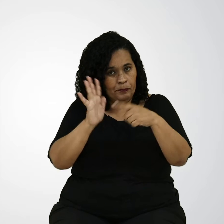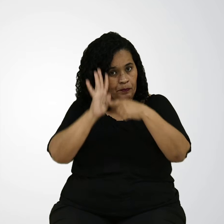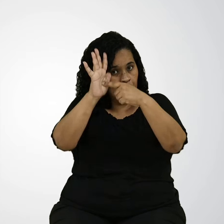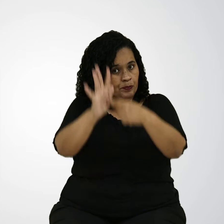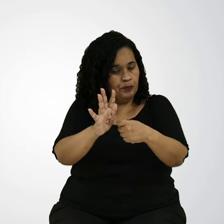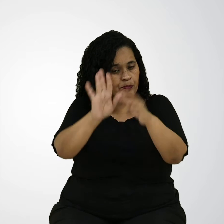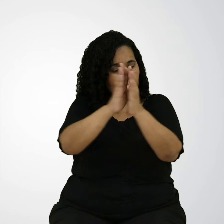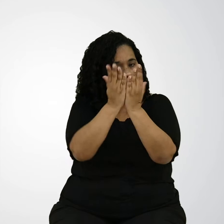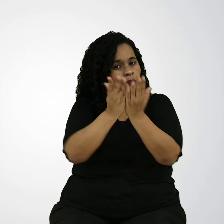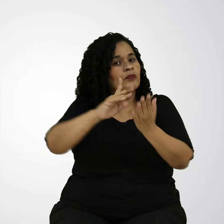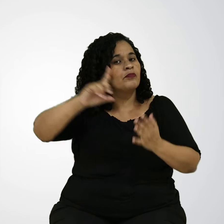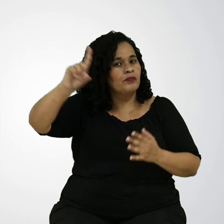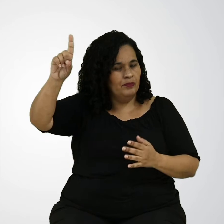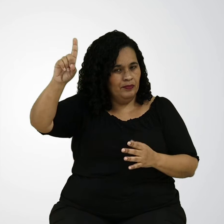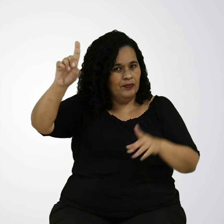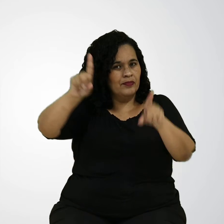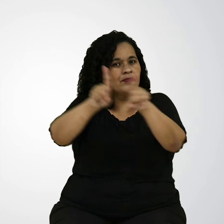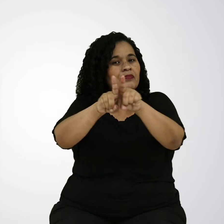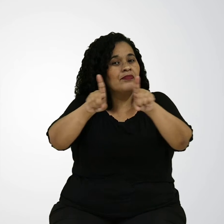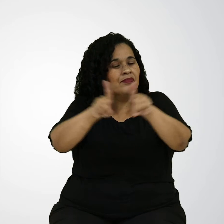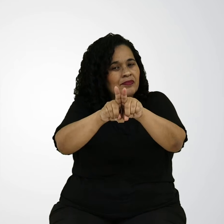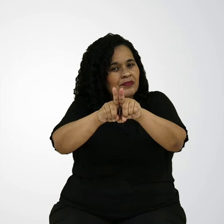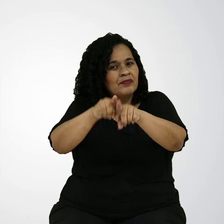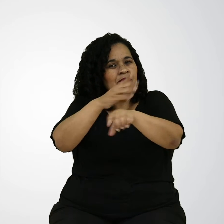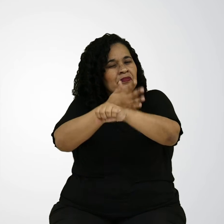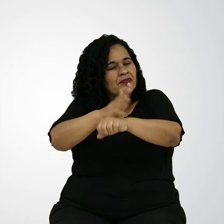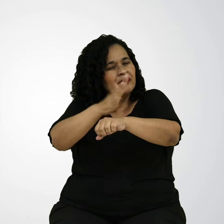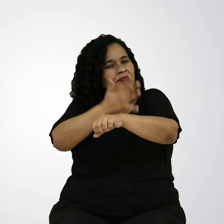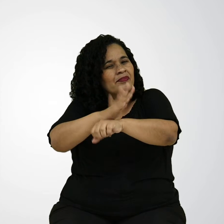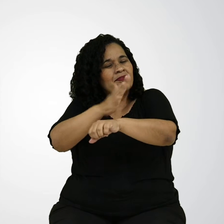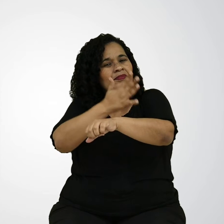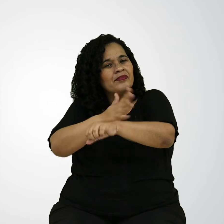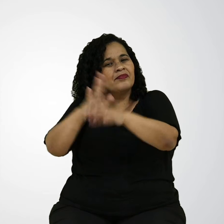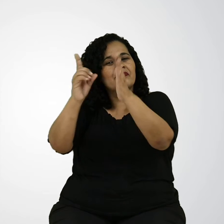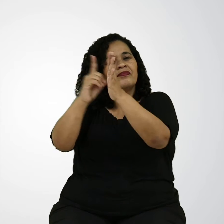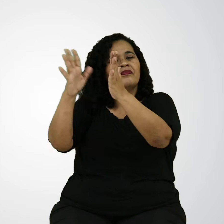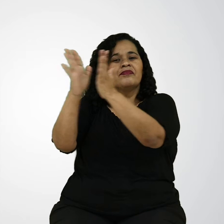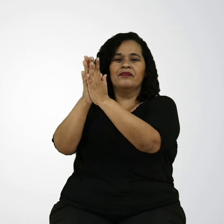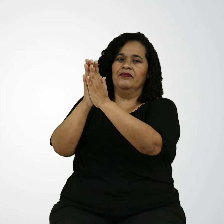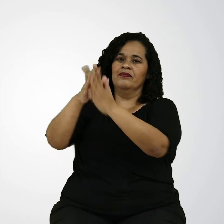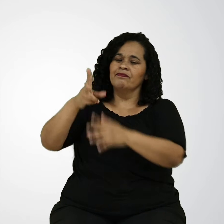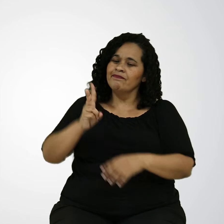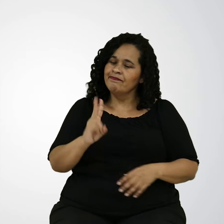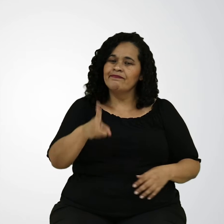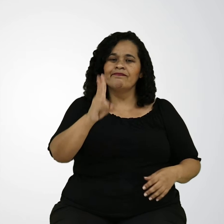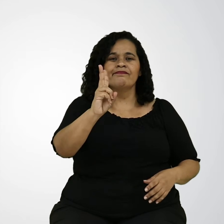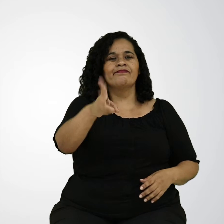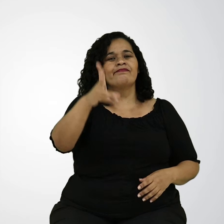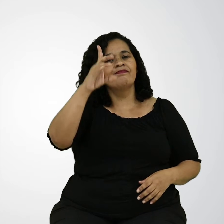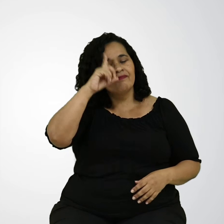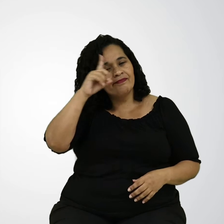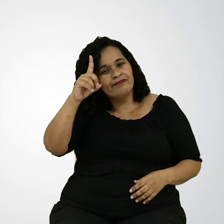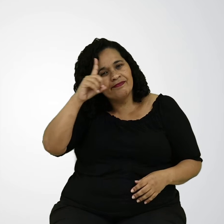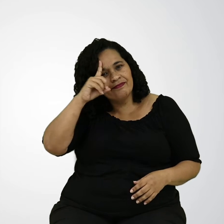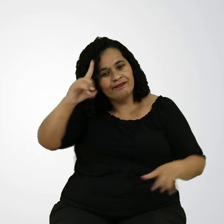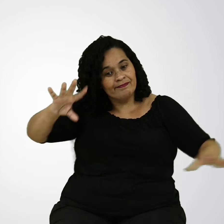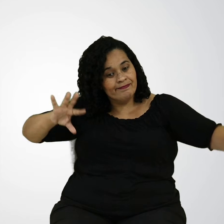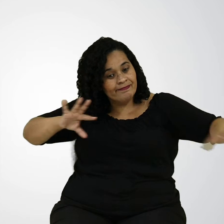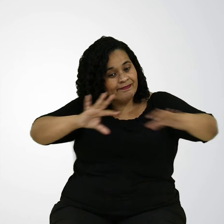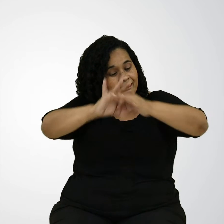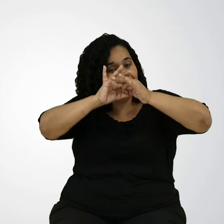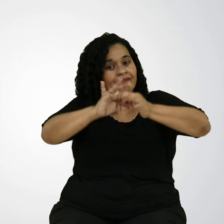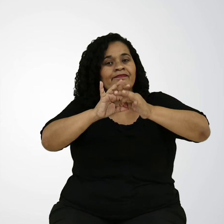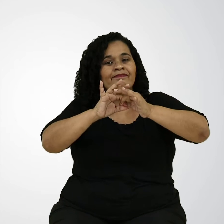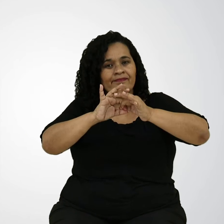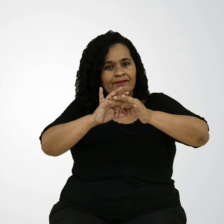livro e que tem práticas, né, de devocionais que, assim, elas estão interligadas,